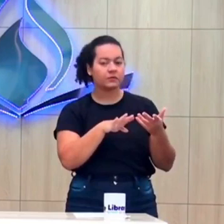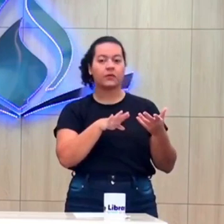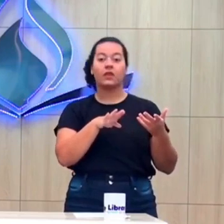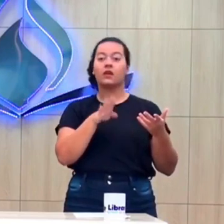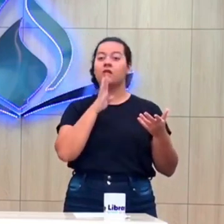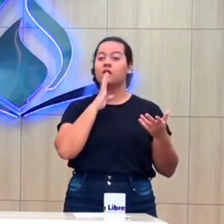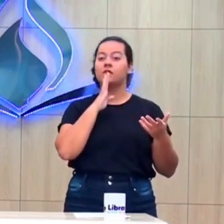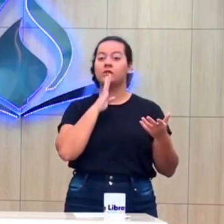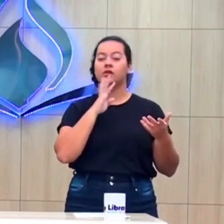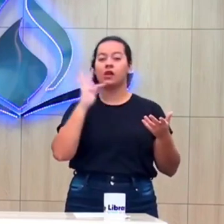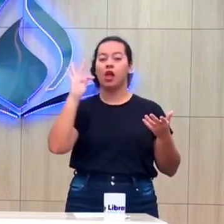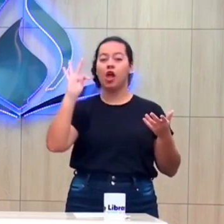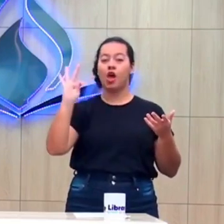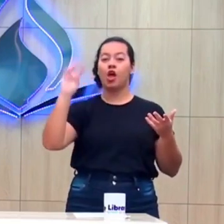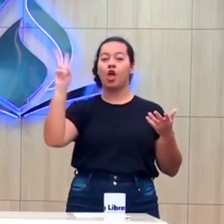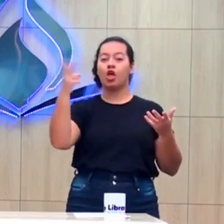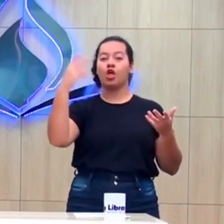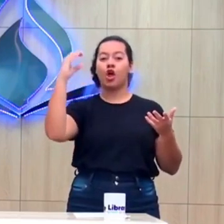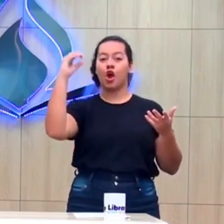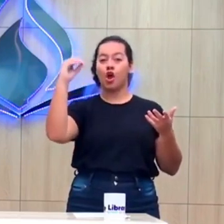Thomas Gallaudet.